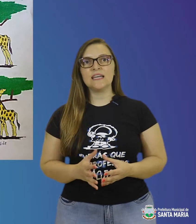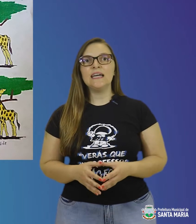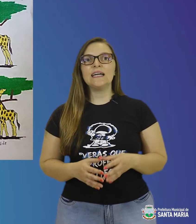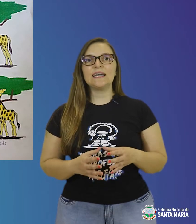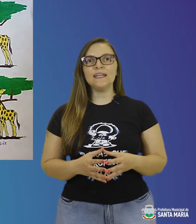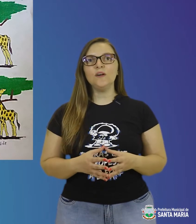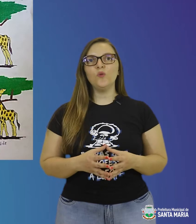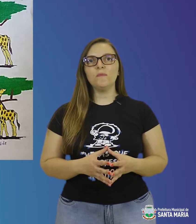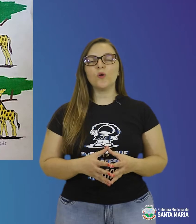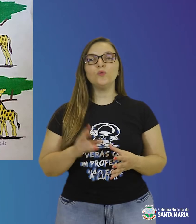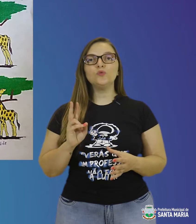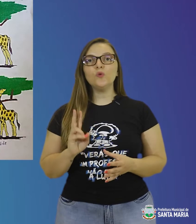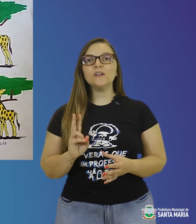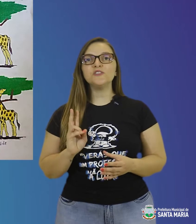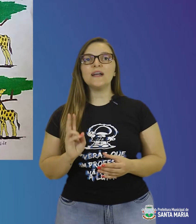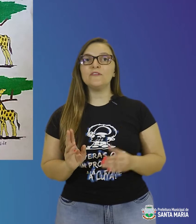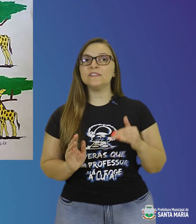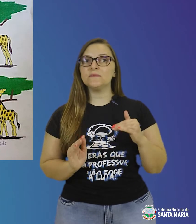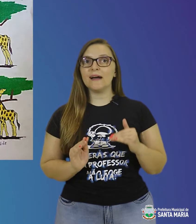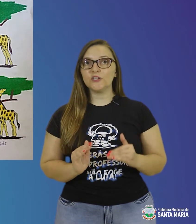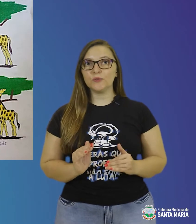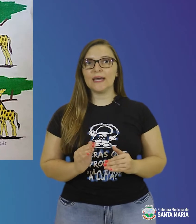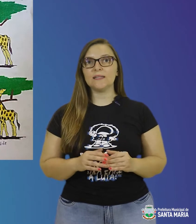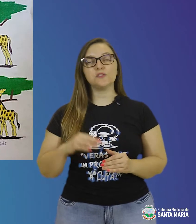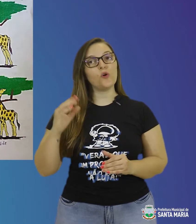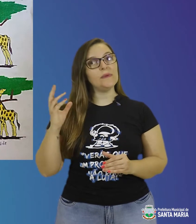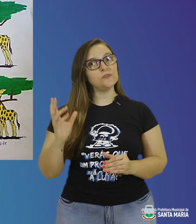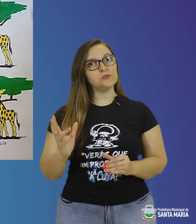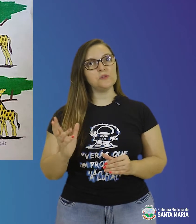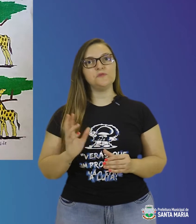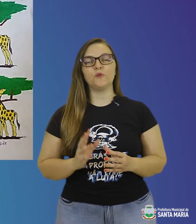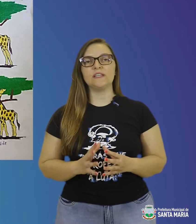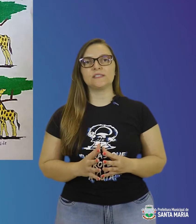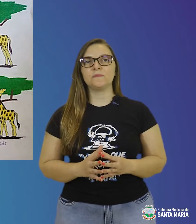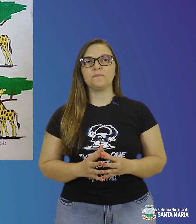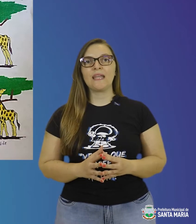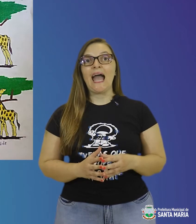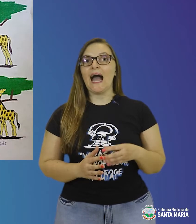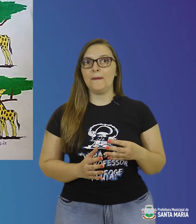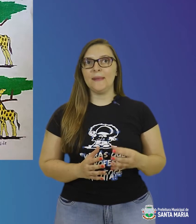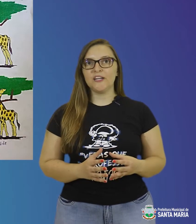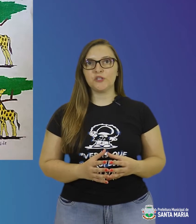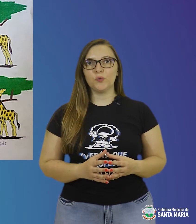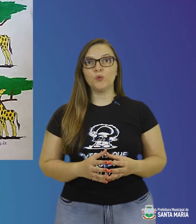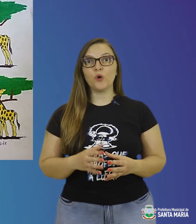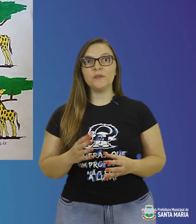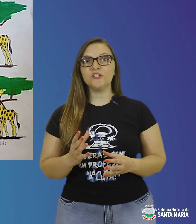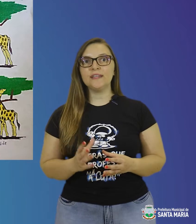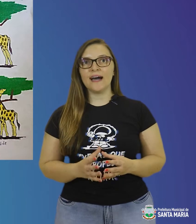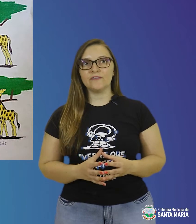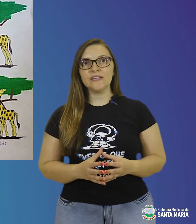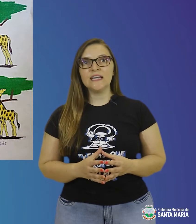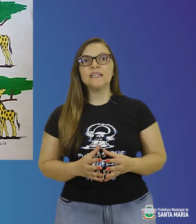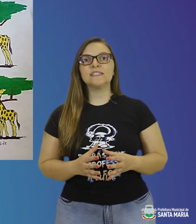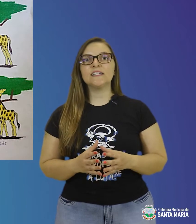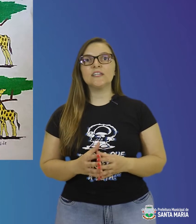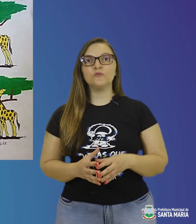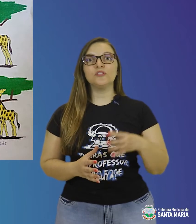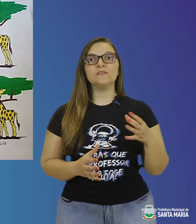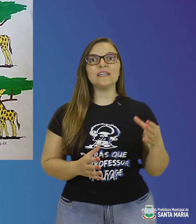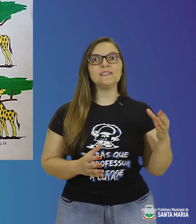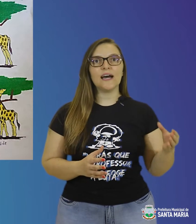árvores, cada uma com duas girafas embaixo delas comendo suas folhas. Abaixo, o nome de Darwin,